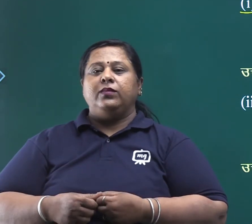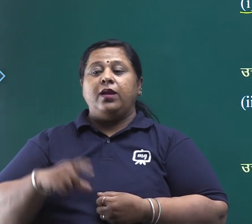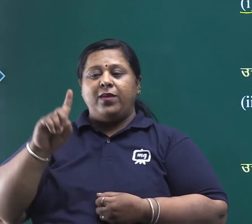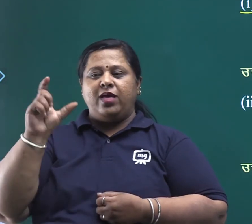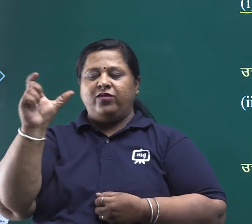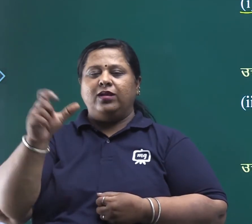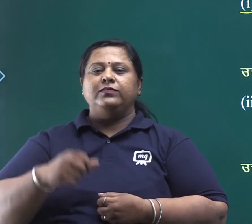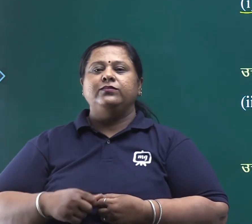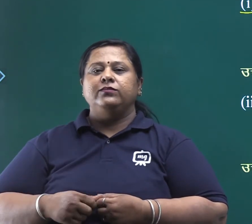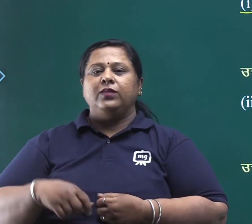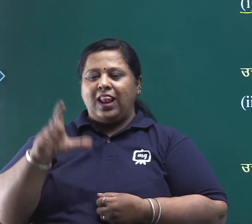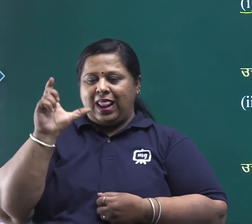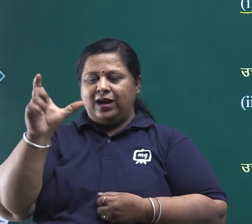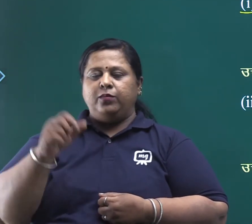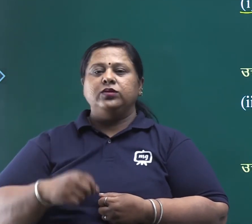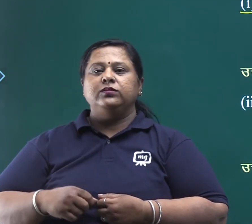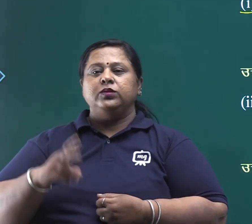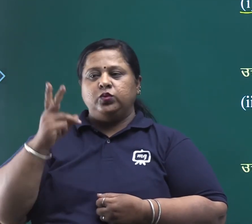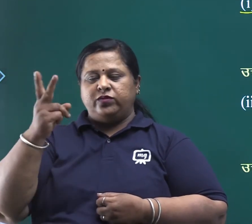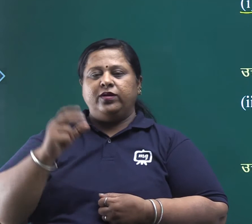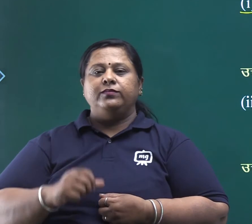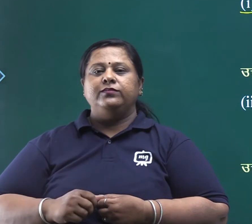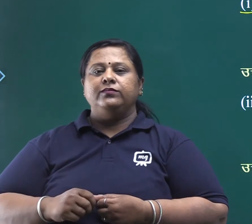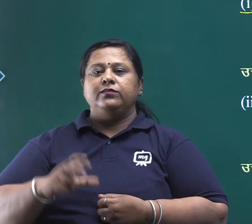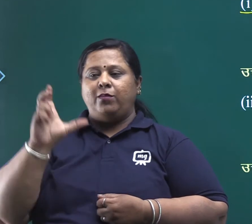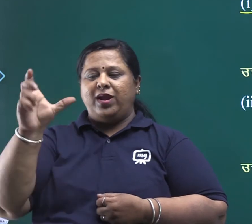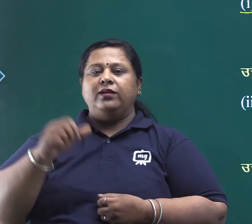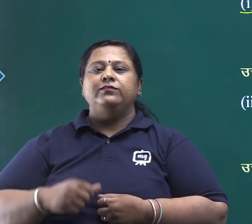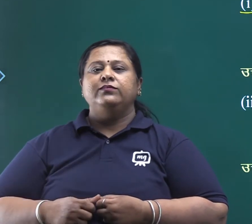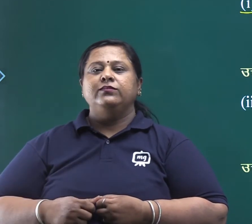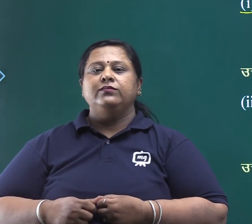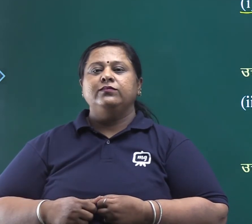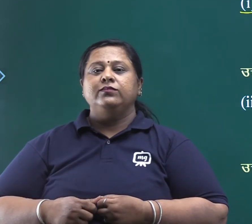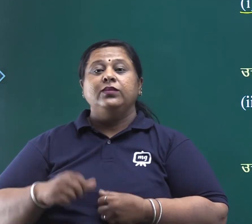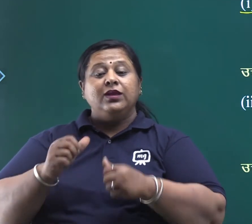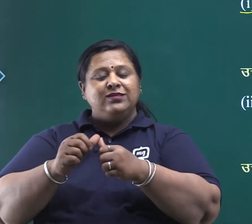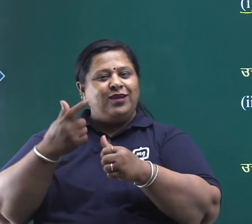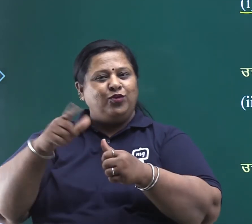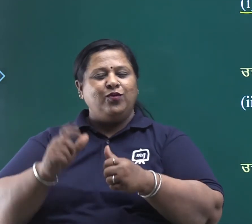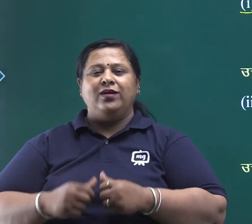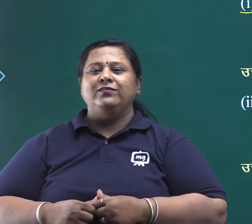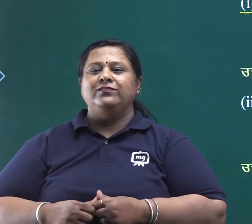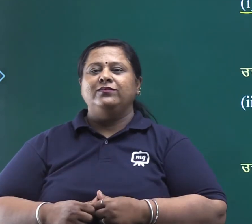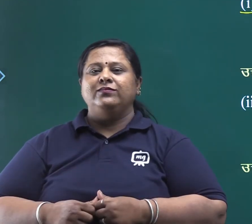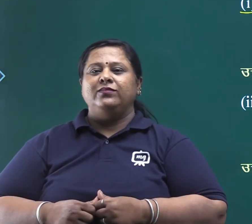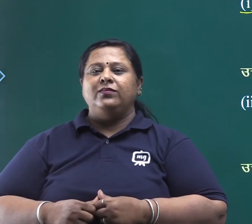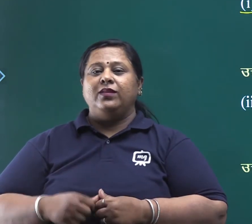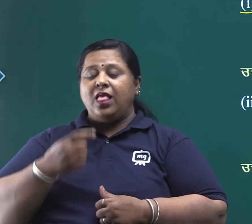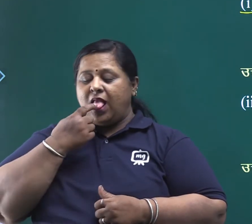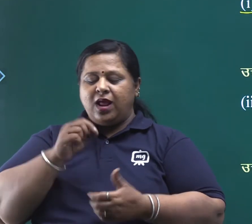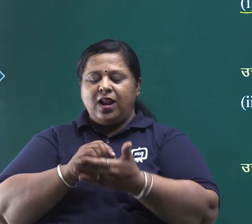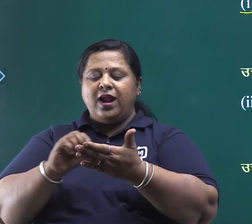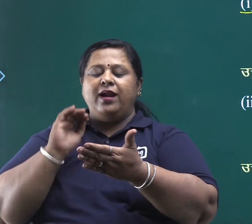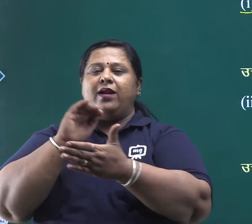पहला विकल्प लेटर बॉक्स, या दूसरा विकल्प पेड़। तो सही उत्तर होगा लेटर